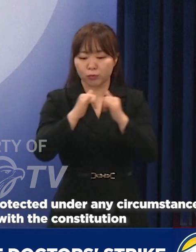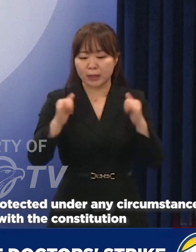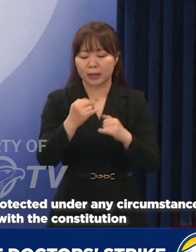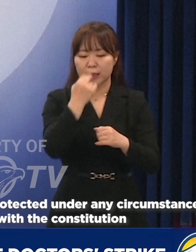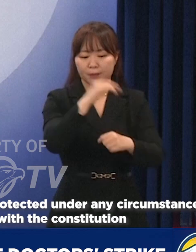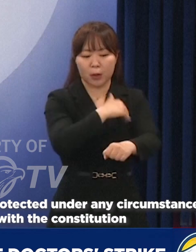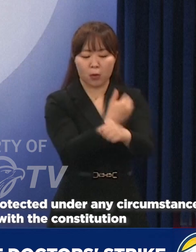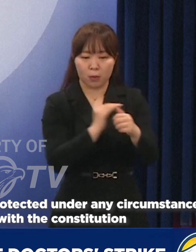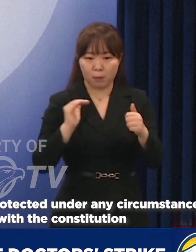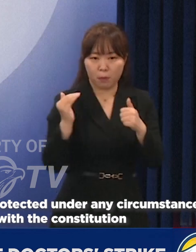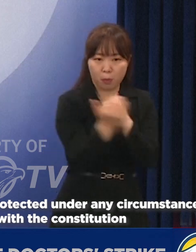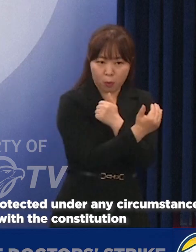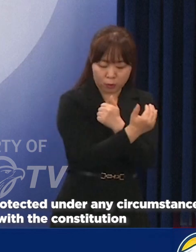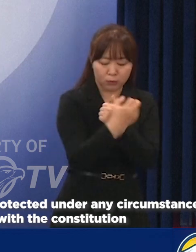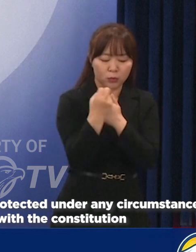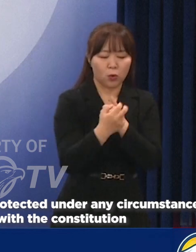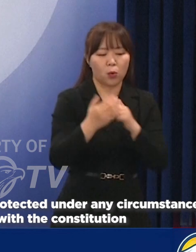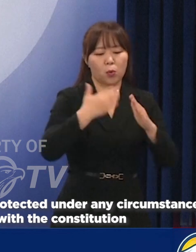명위필는헌과는에따라